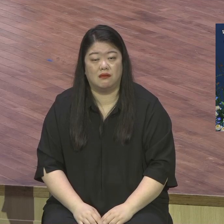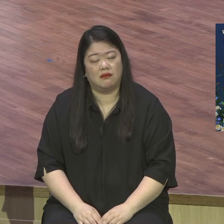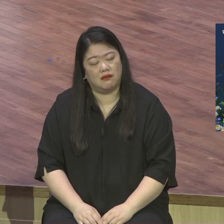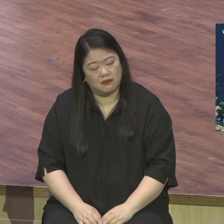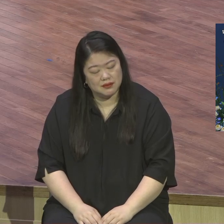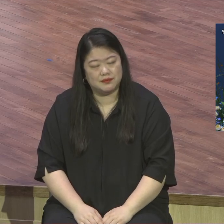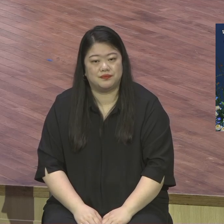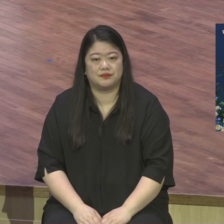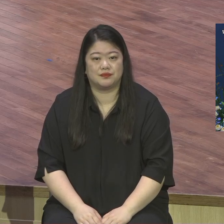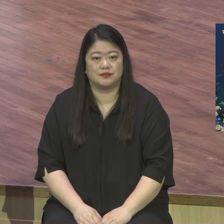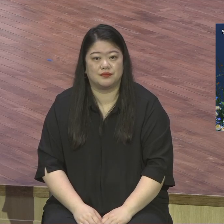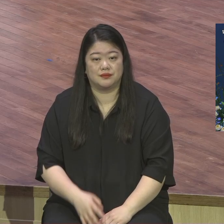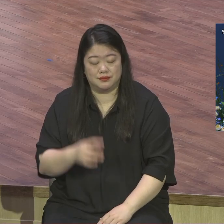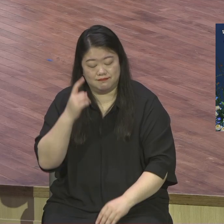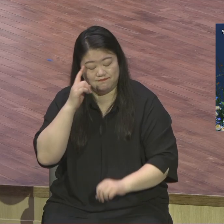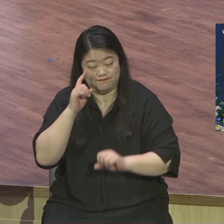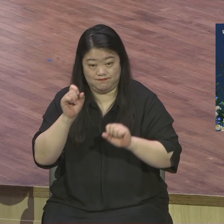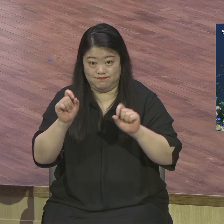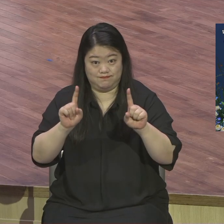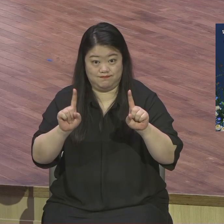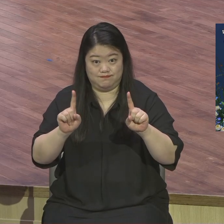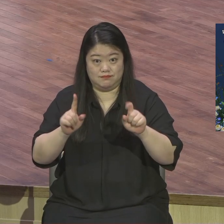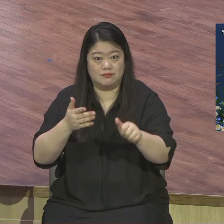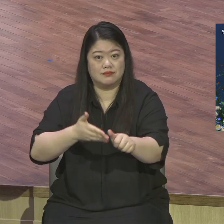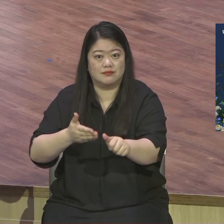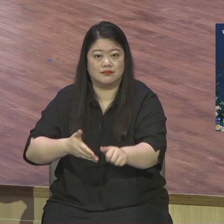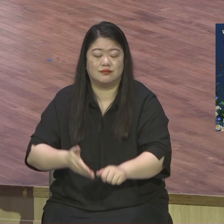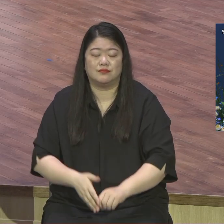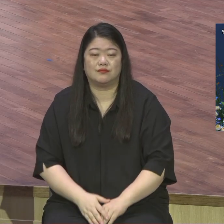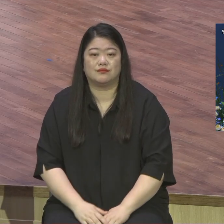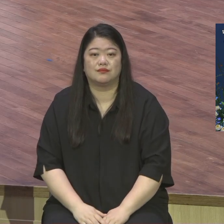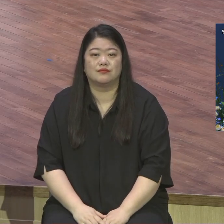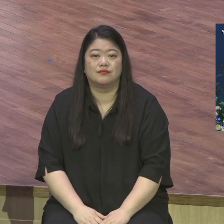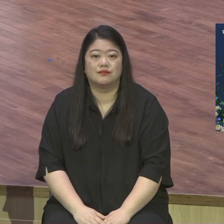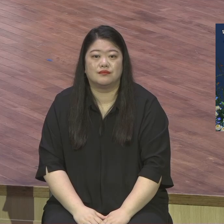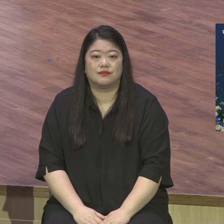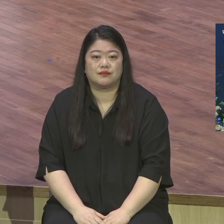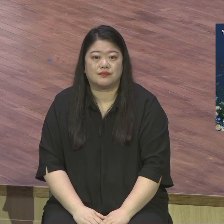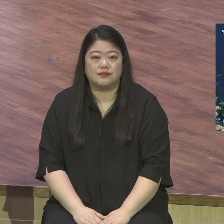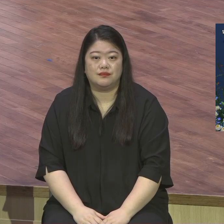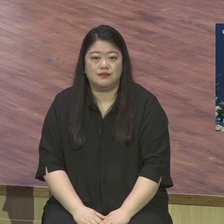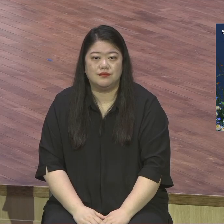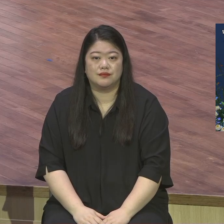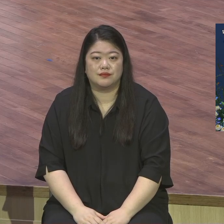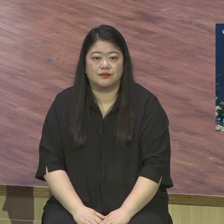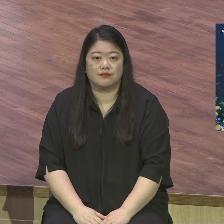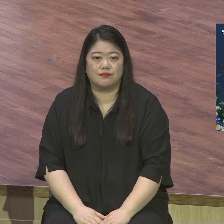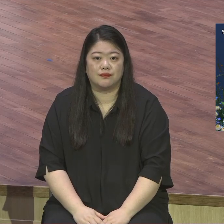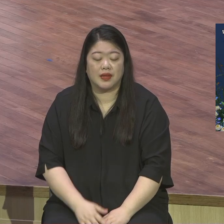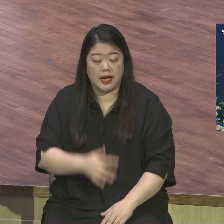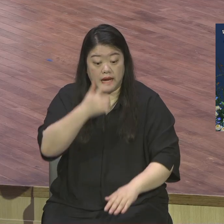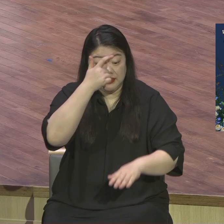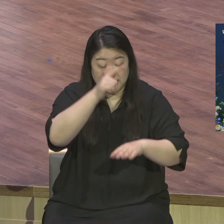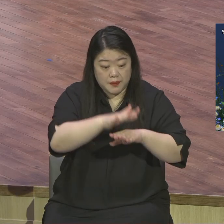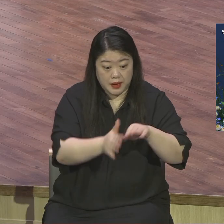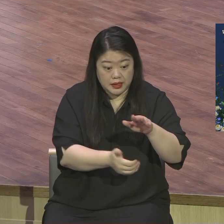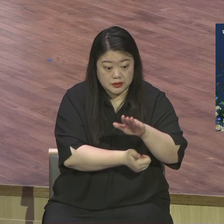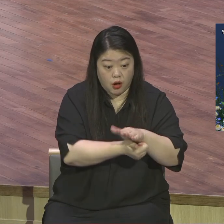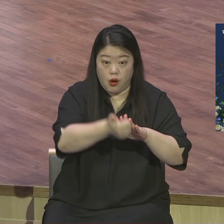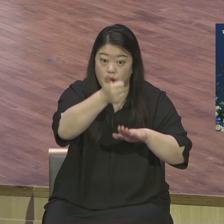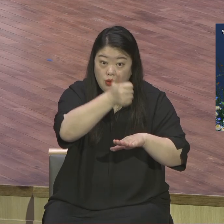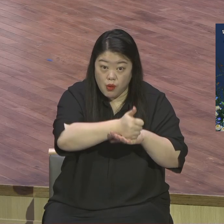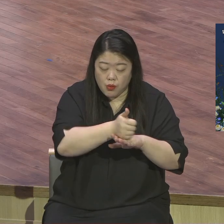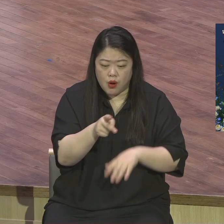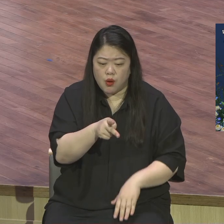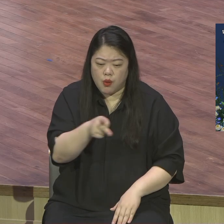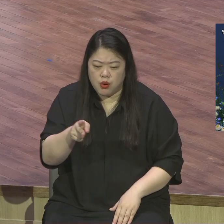정신 차리시기 바랍니다. 그래서 여러분들이요. 예배 성공하는 자 참된 성공자입니다.